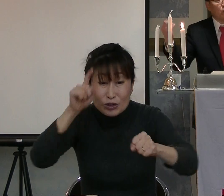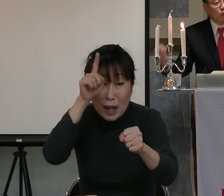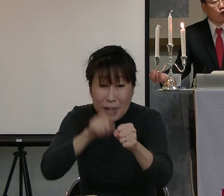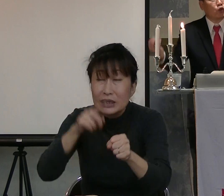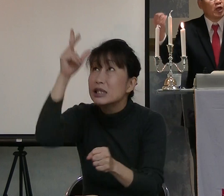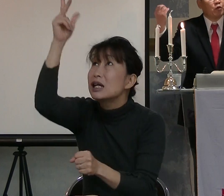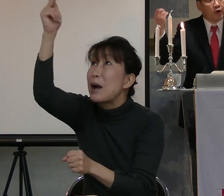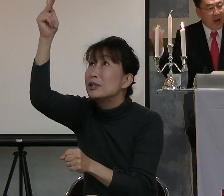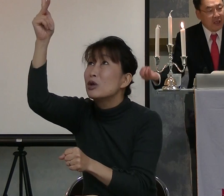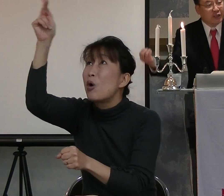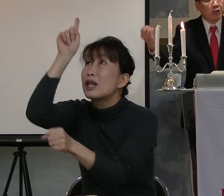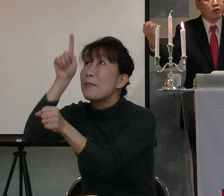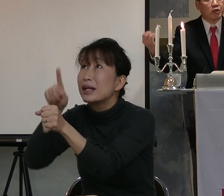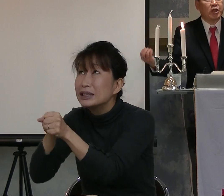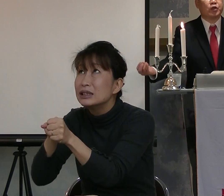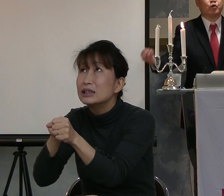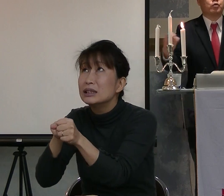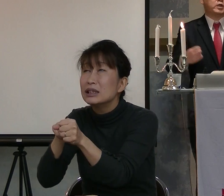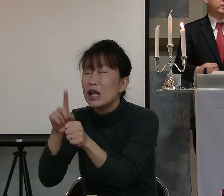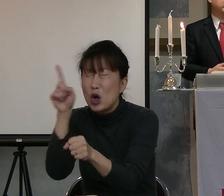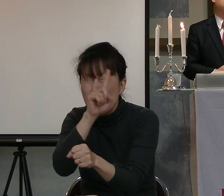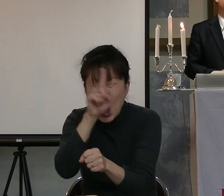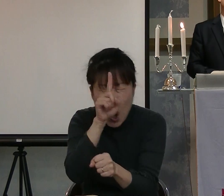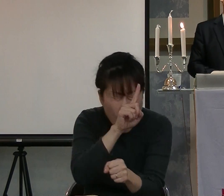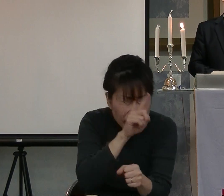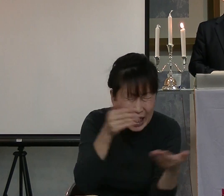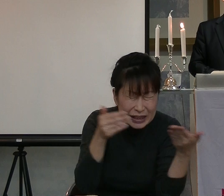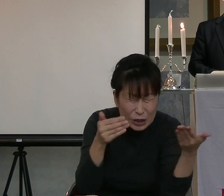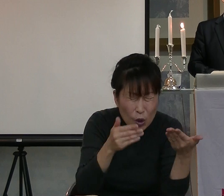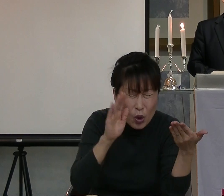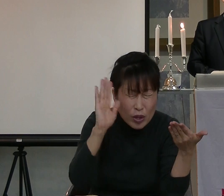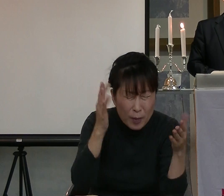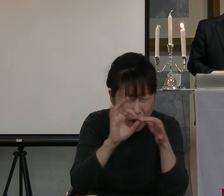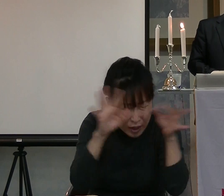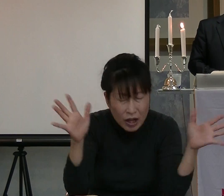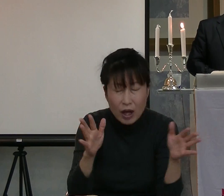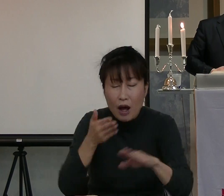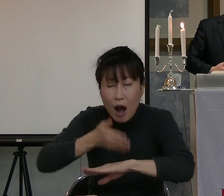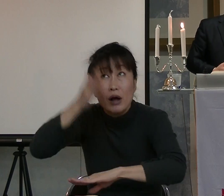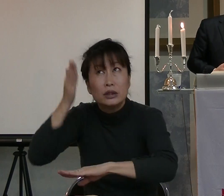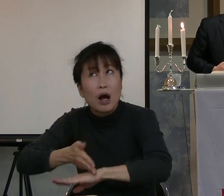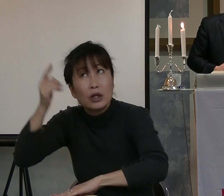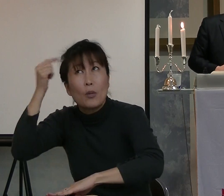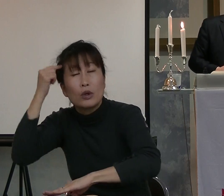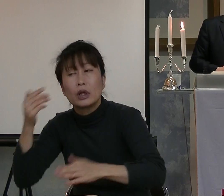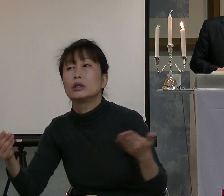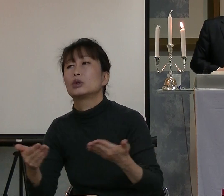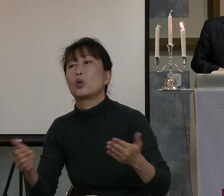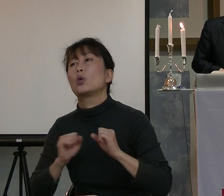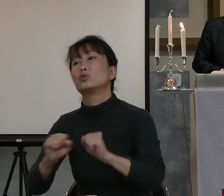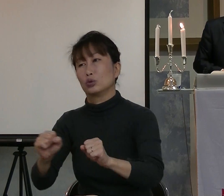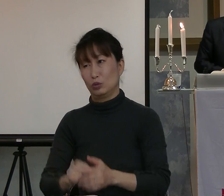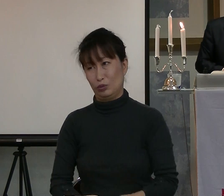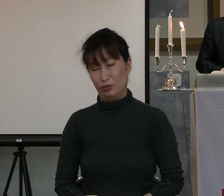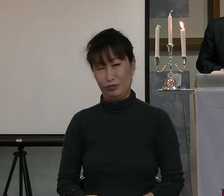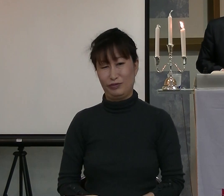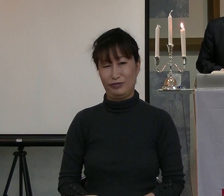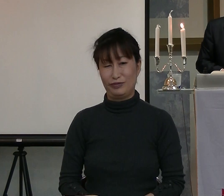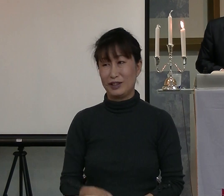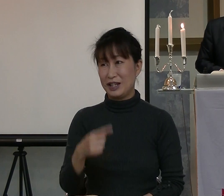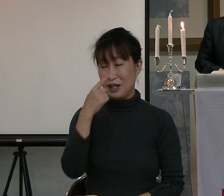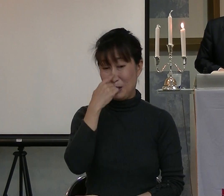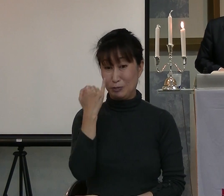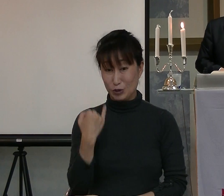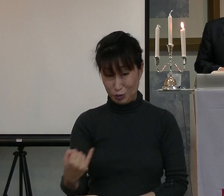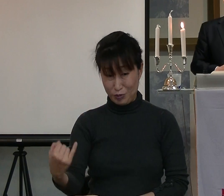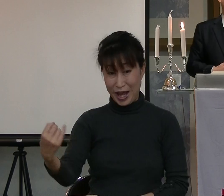んな仕事でも感謝して生きることなんです。昨日私も感動を受けました。いやー、え